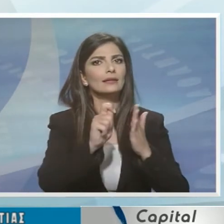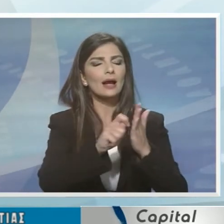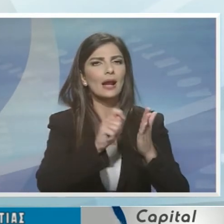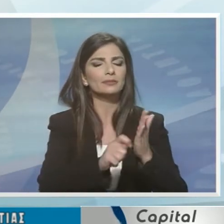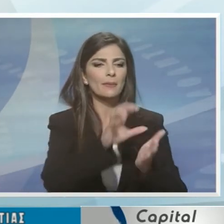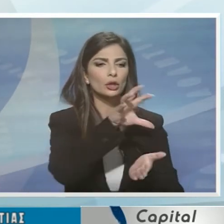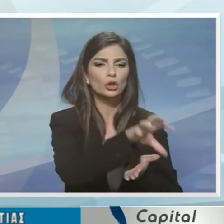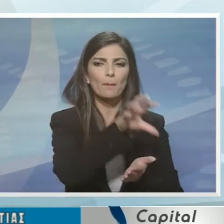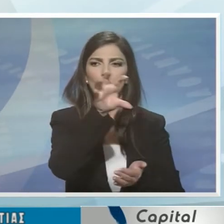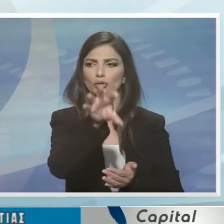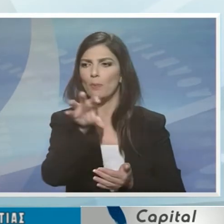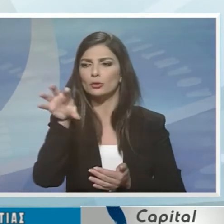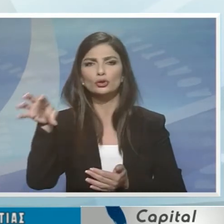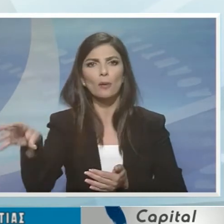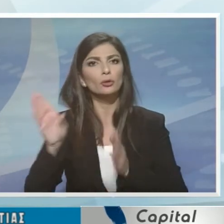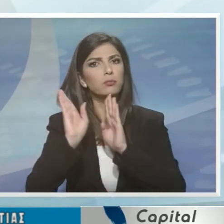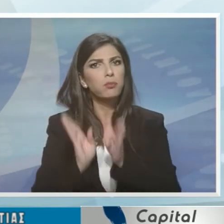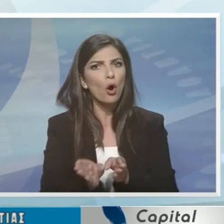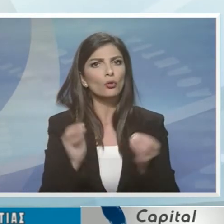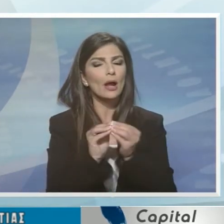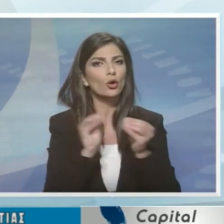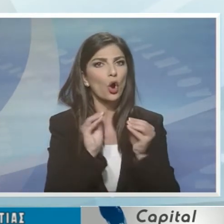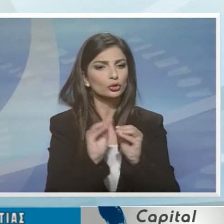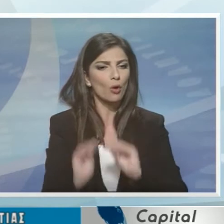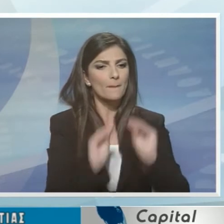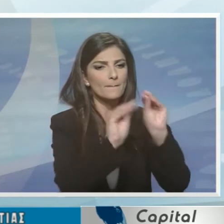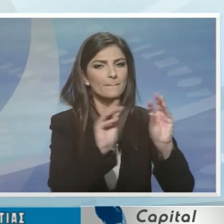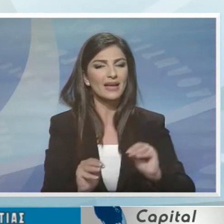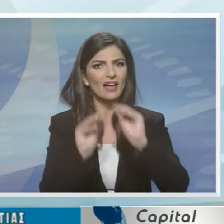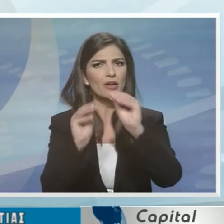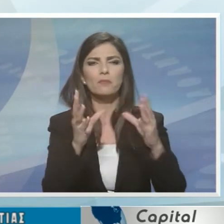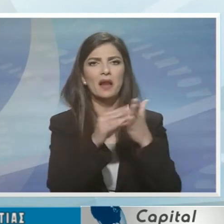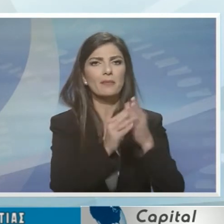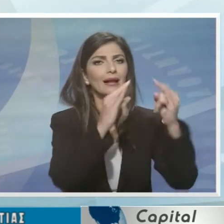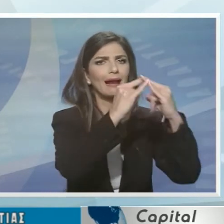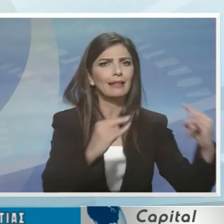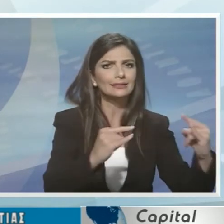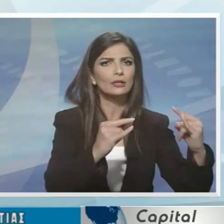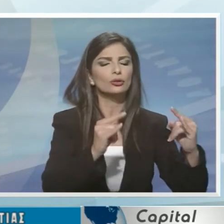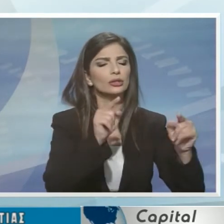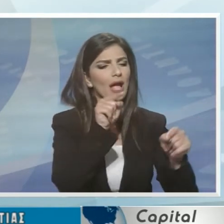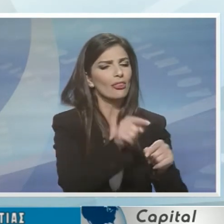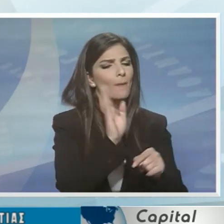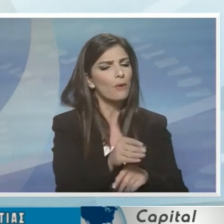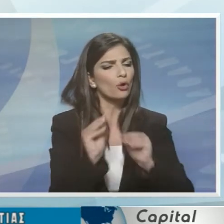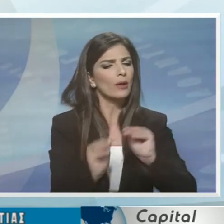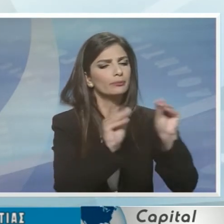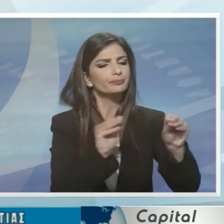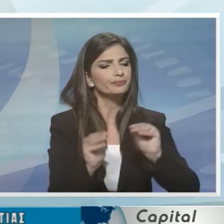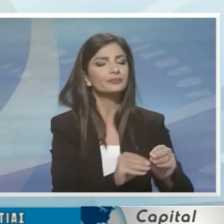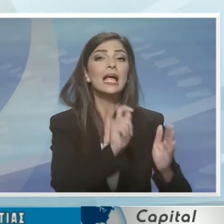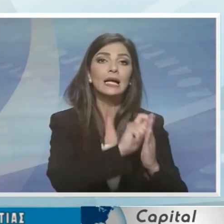ή κατασκηνωτικών χώρων που σε περίπτωση πανδημίας θα ήσαν αναγκαία για την